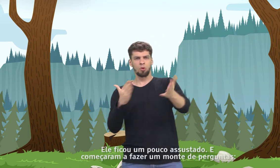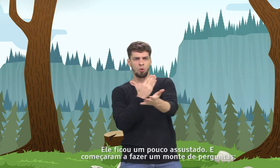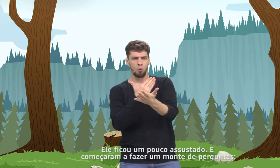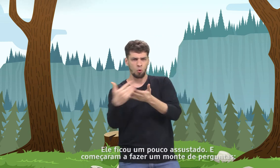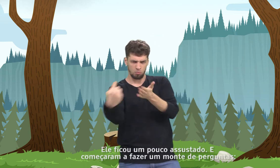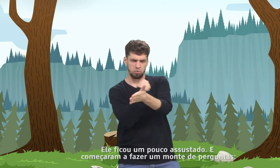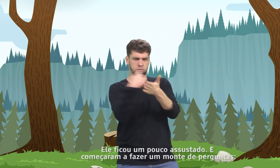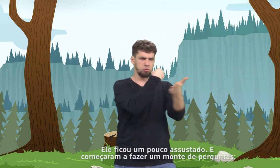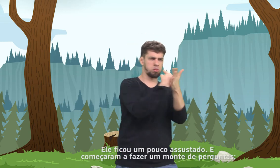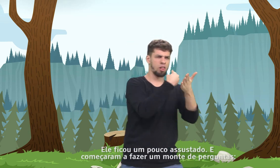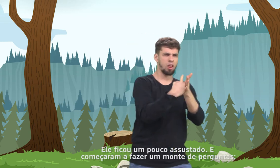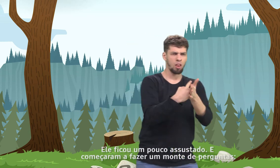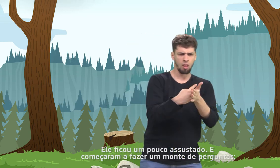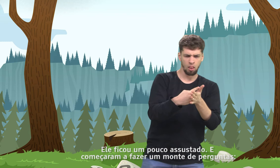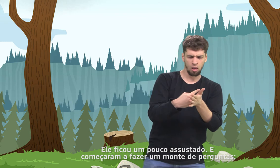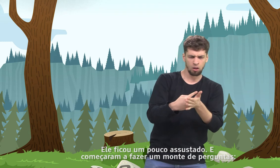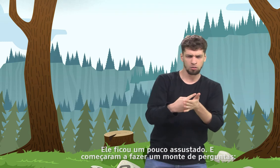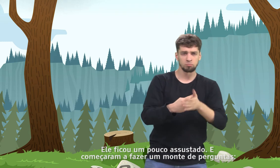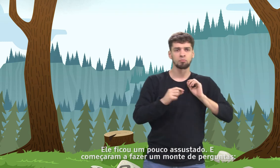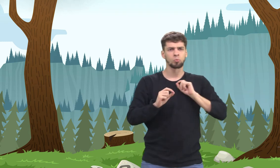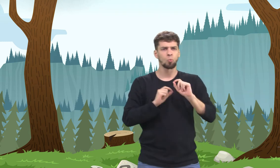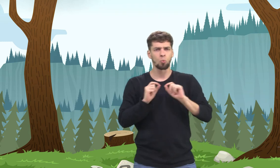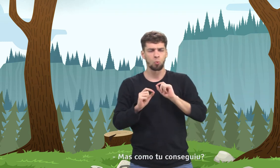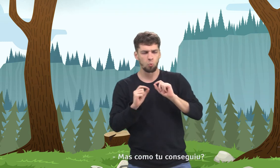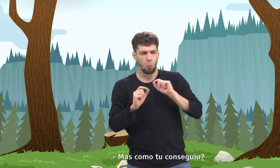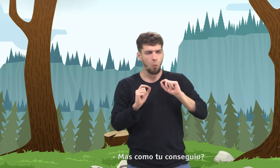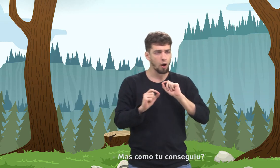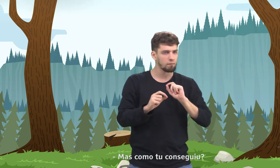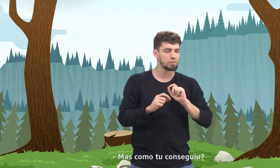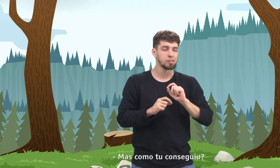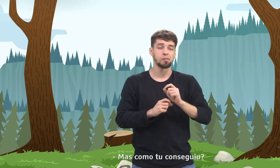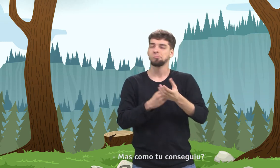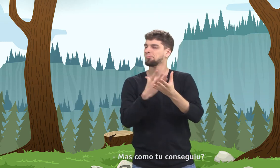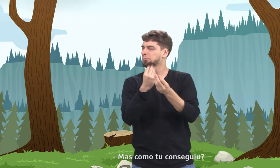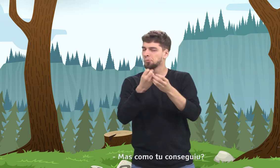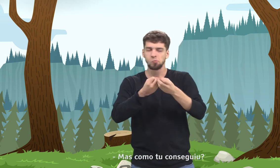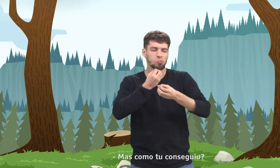e começar a fazer um monte de perguntas mas como é que tú conseguiu